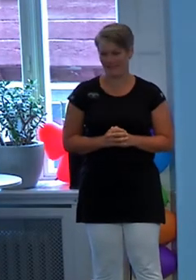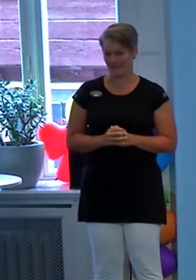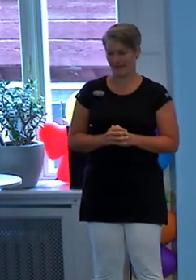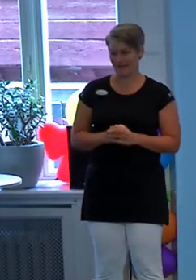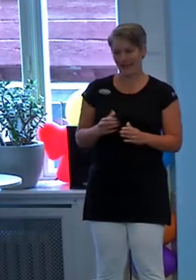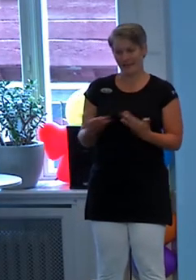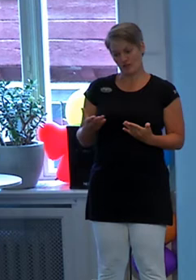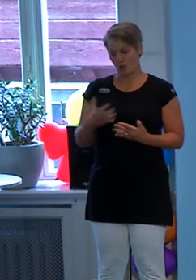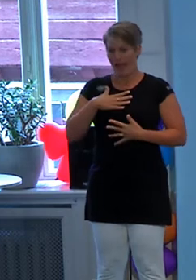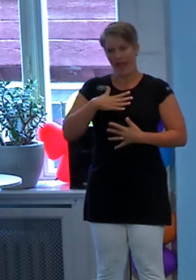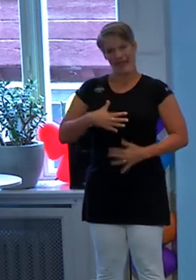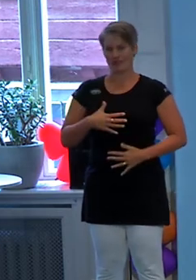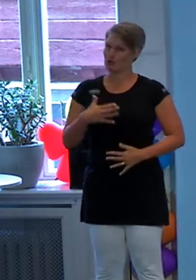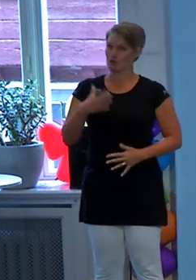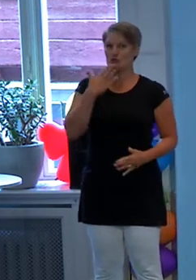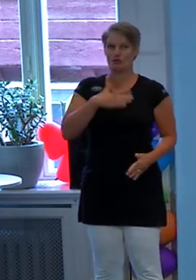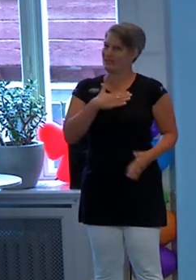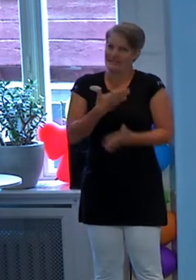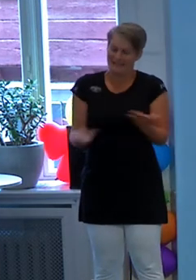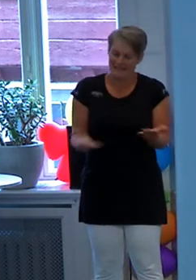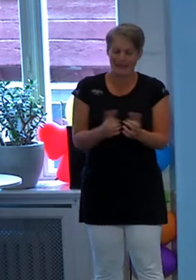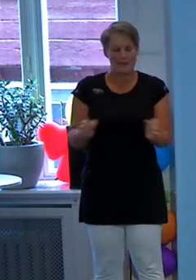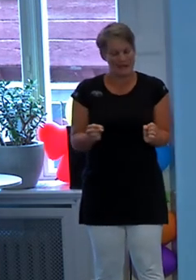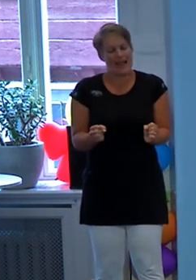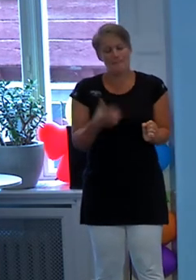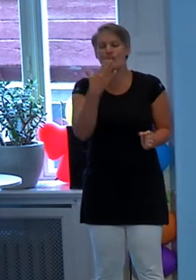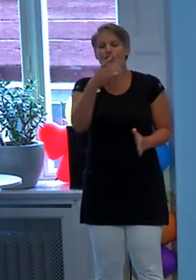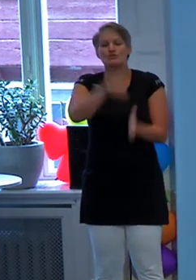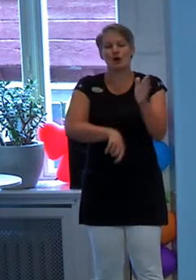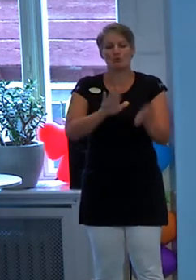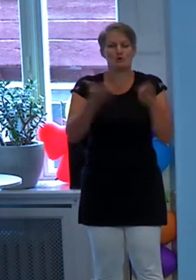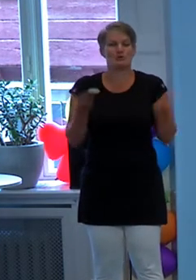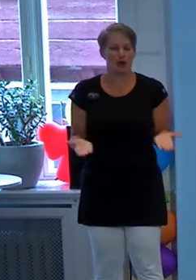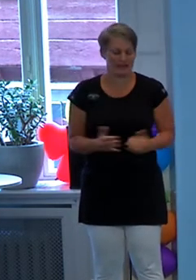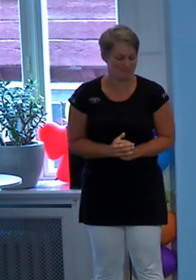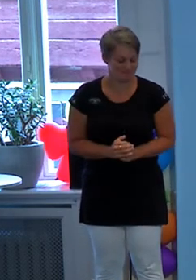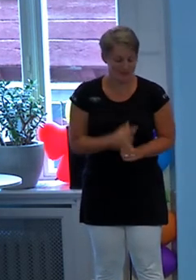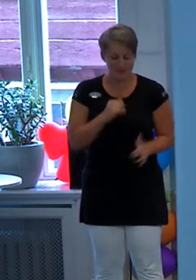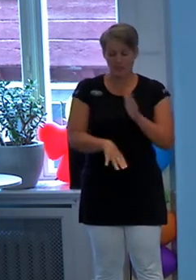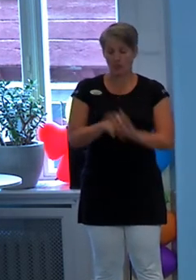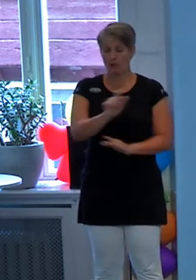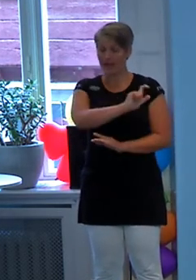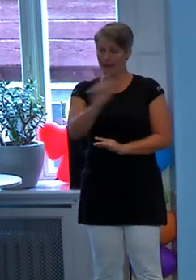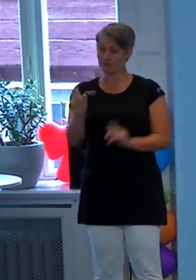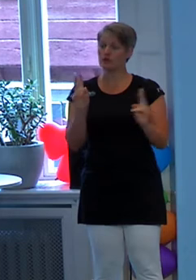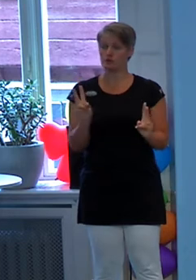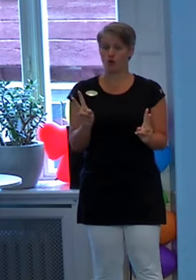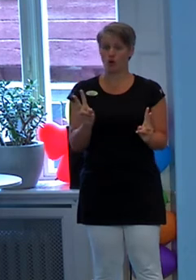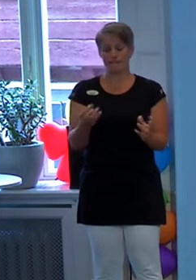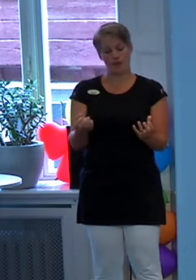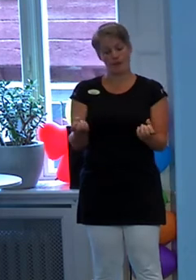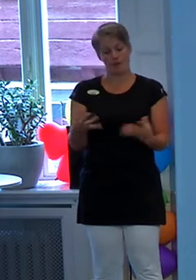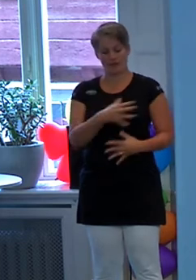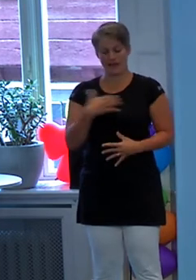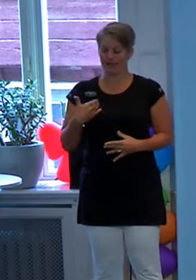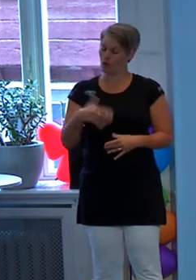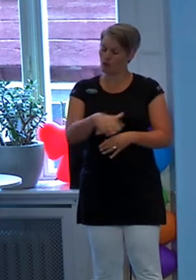Långt ifrån hälsosam diet. Men det är en bra start på dagen och vi tar upp ämnen som berör just vår